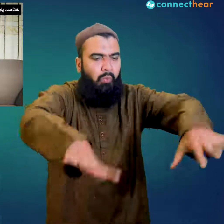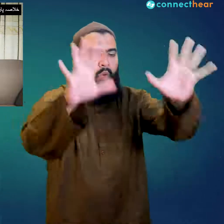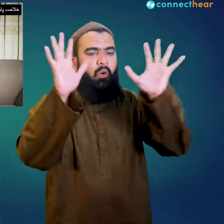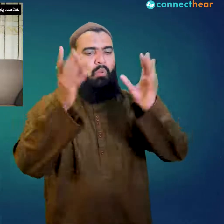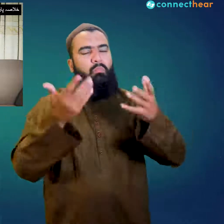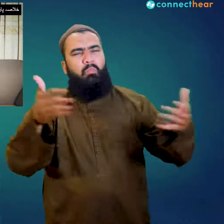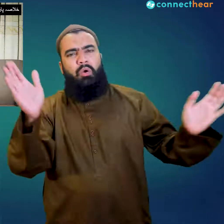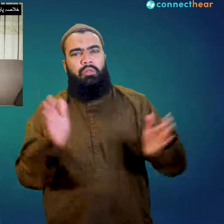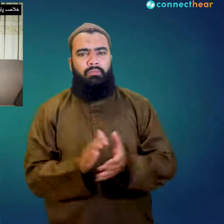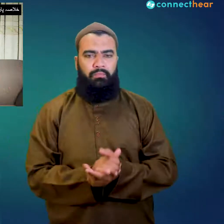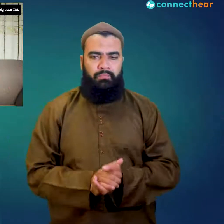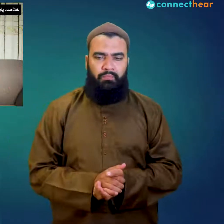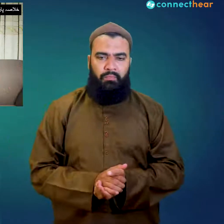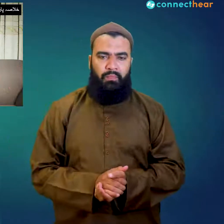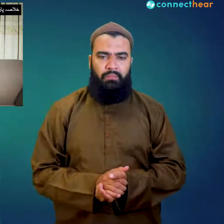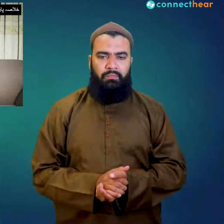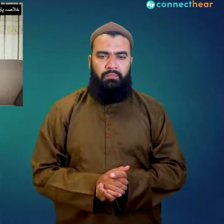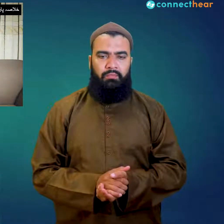دیا۔